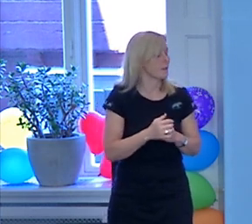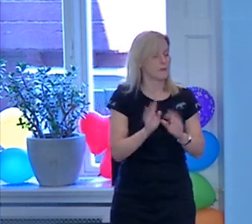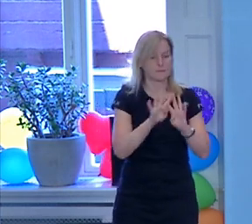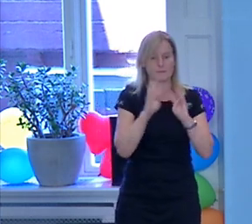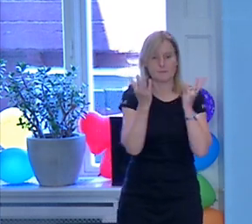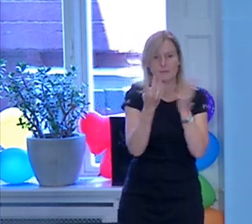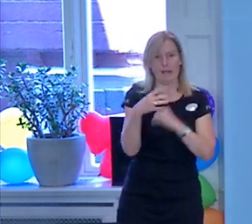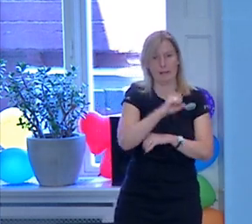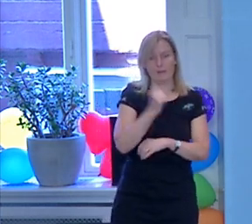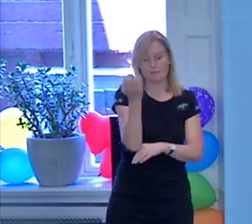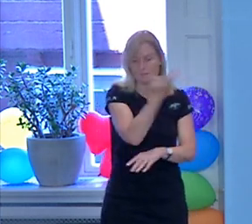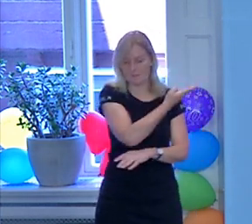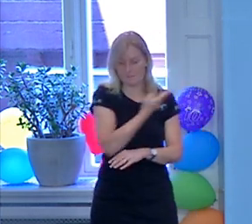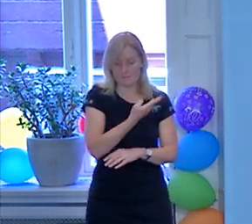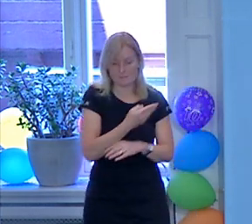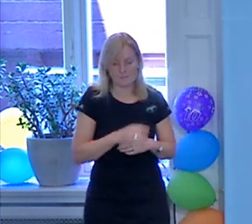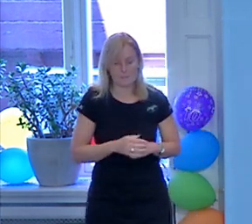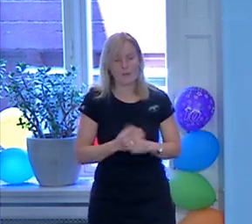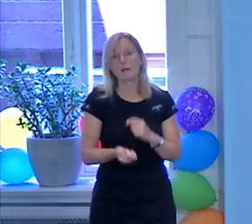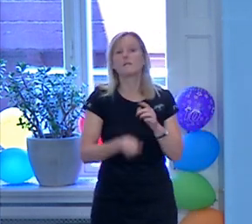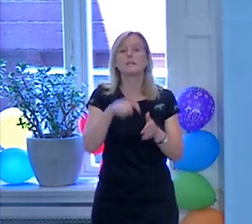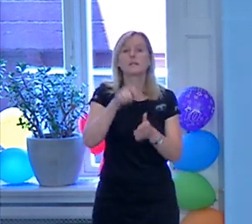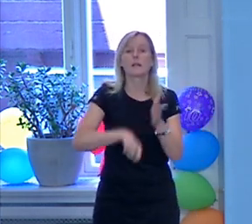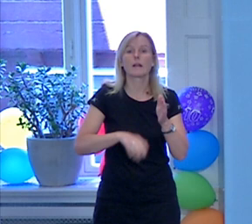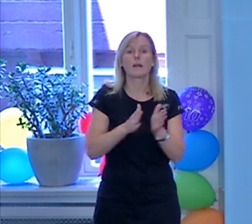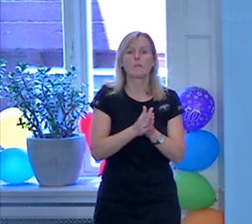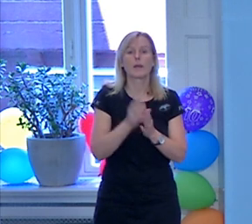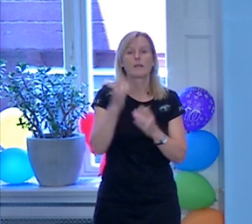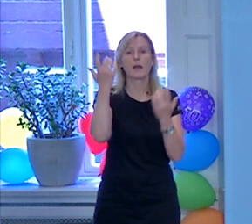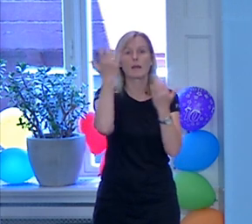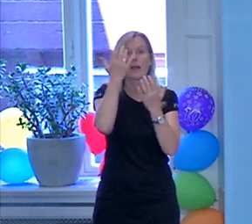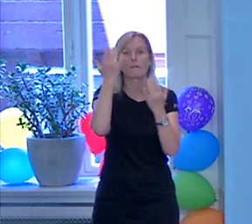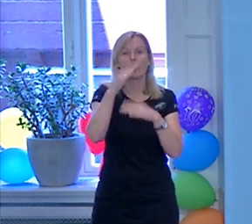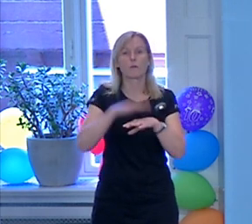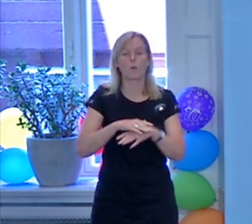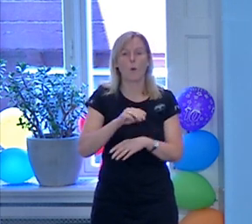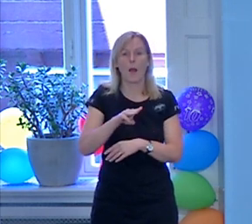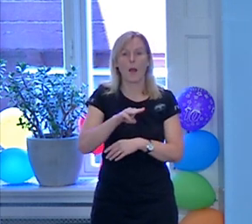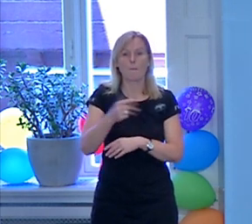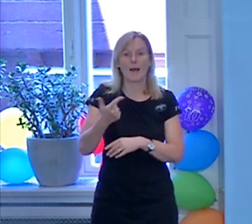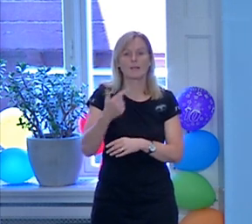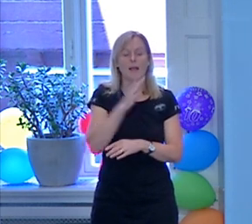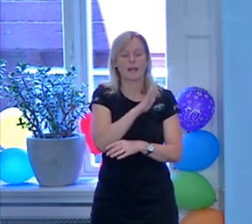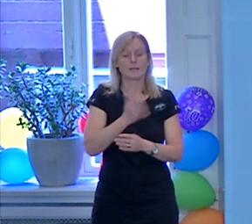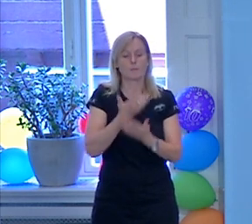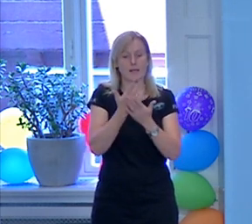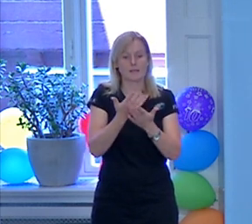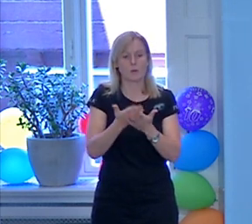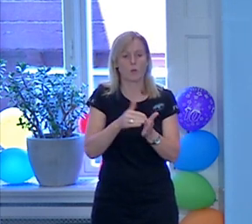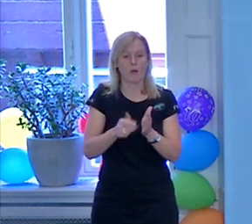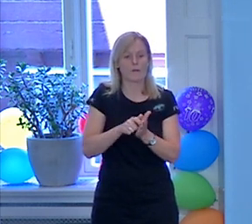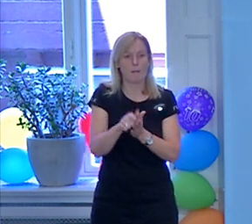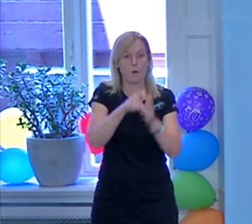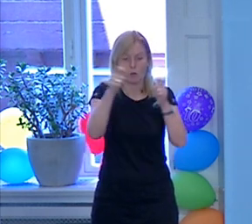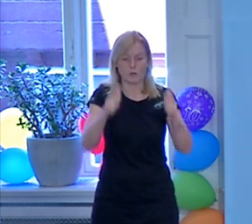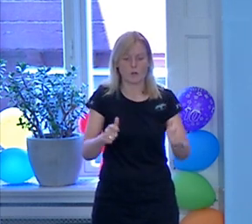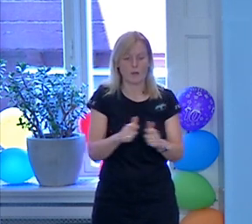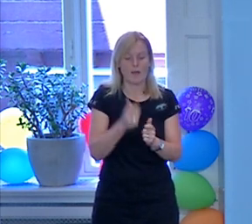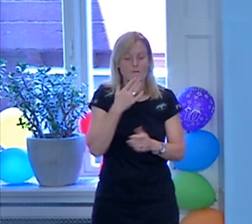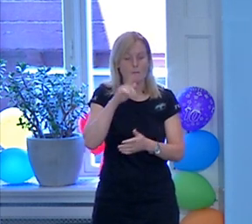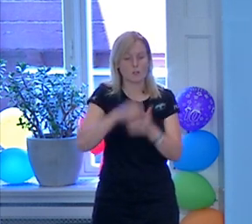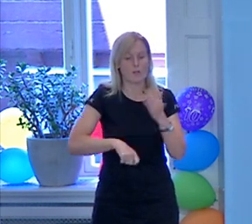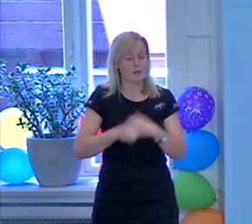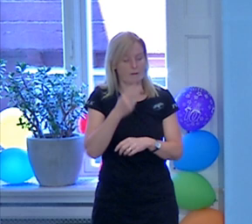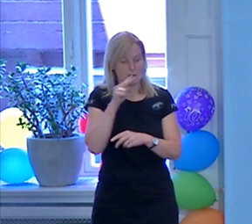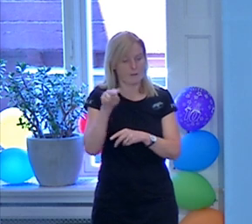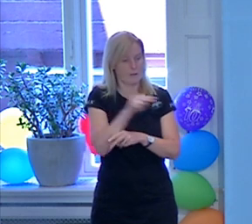bordet. Först börjar vi såklart med reflektion på Matthews presentation av rapporten. Vem vill börja? Jag tittar